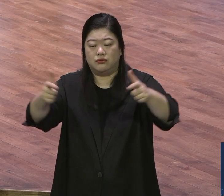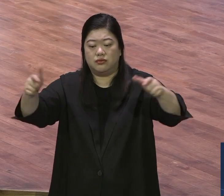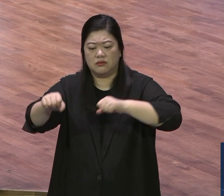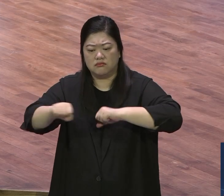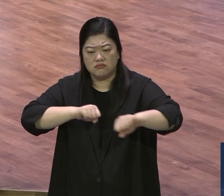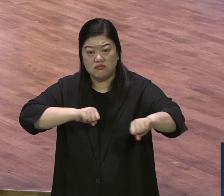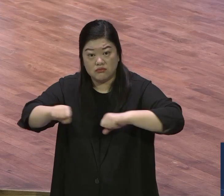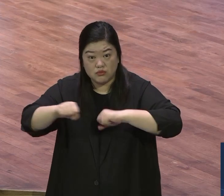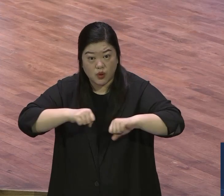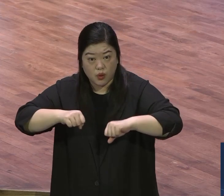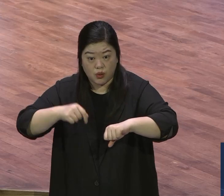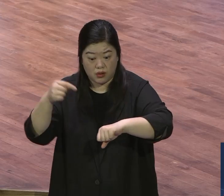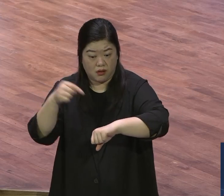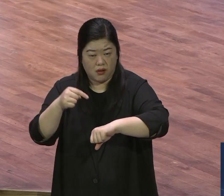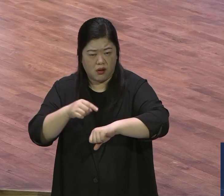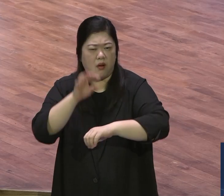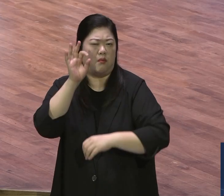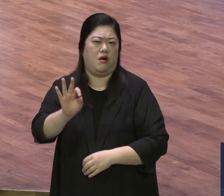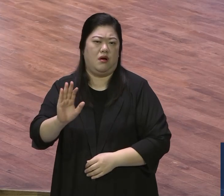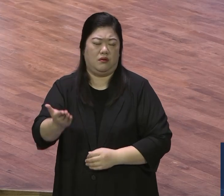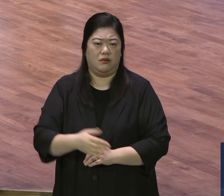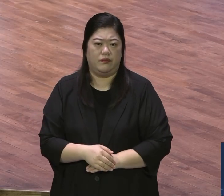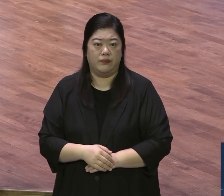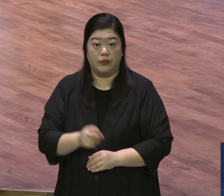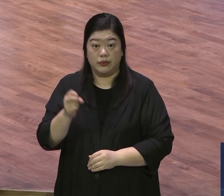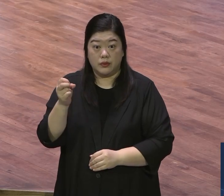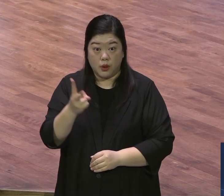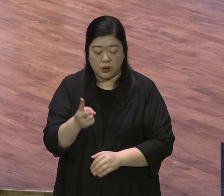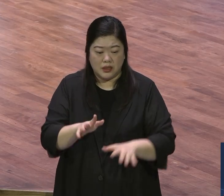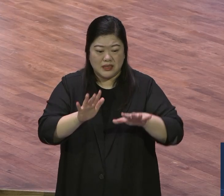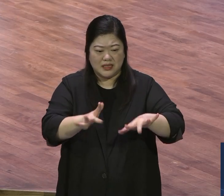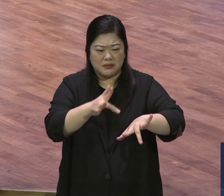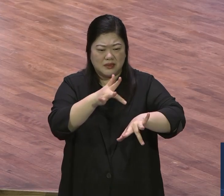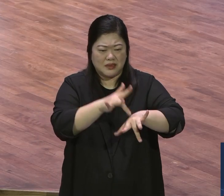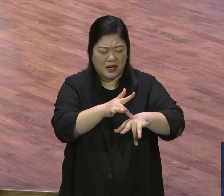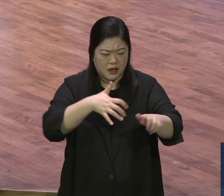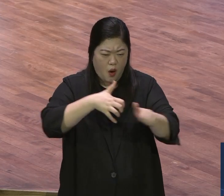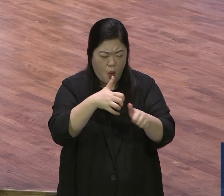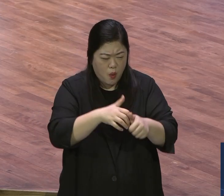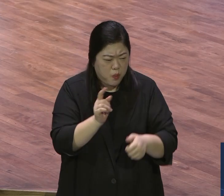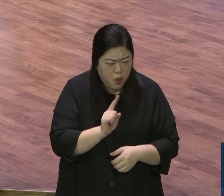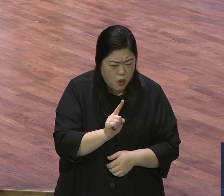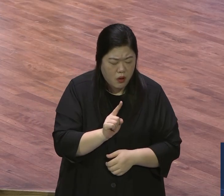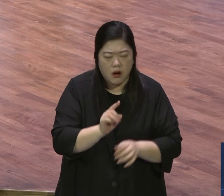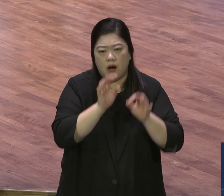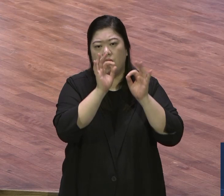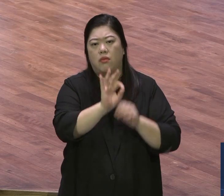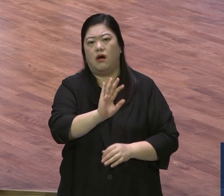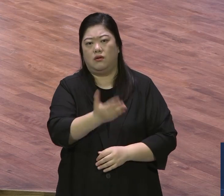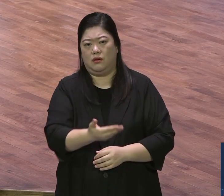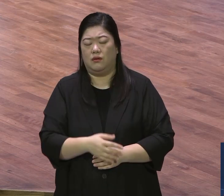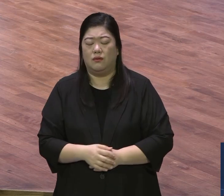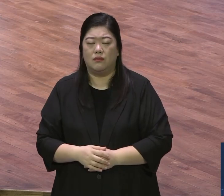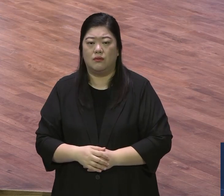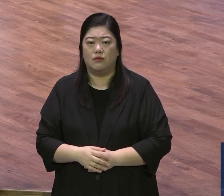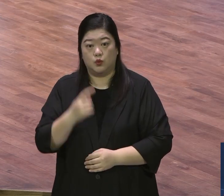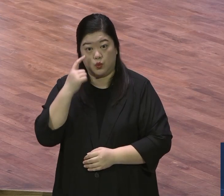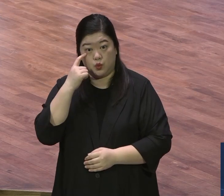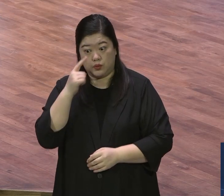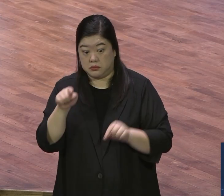무엇이 사단의 전략인지 영적 분별을 못해요. 신앙생활을 하면서요